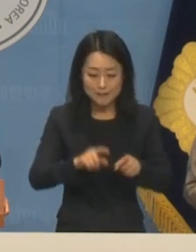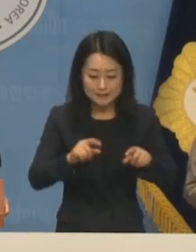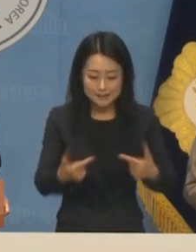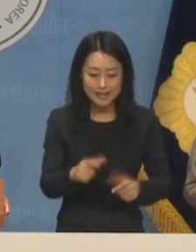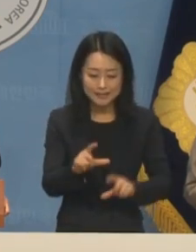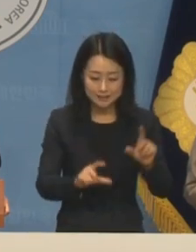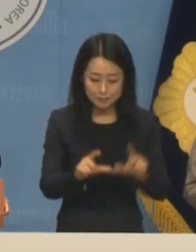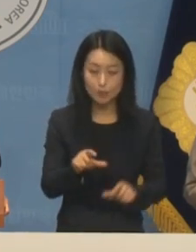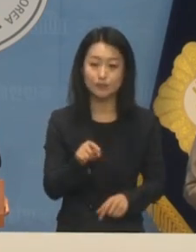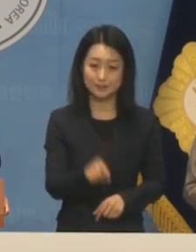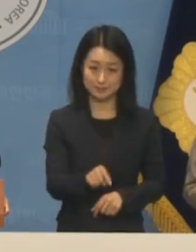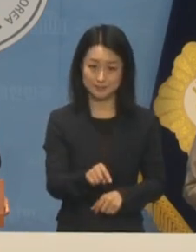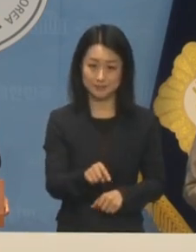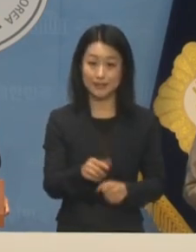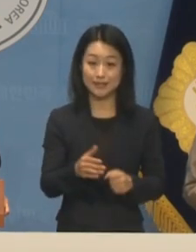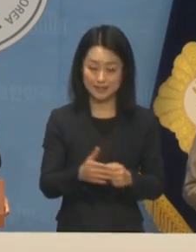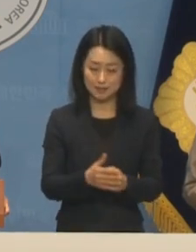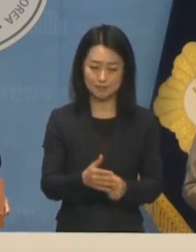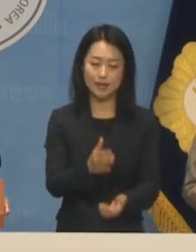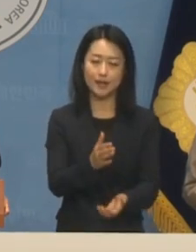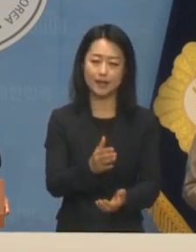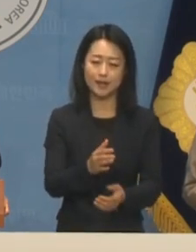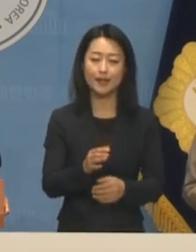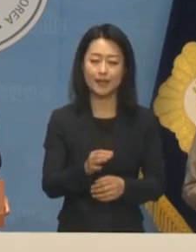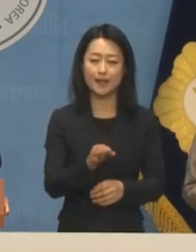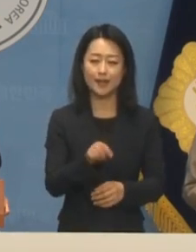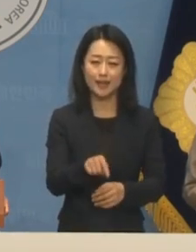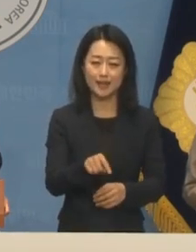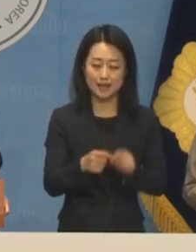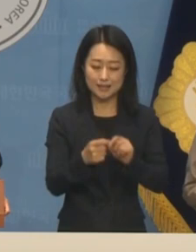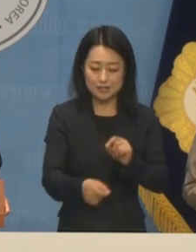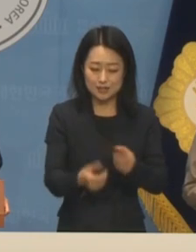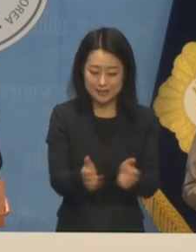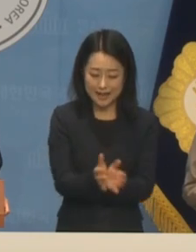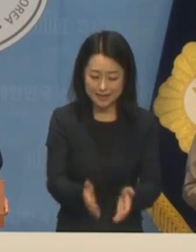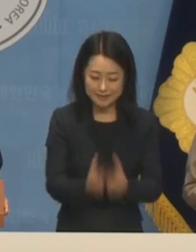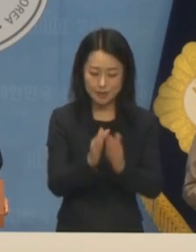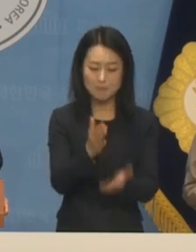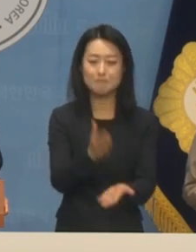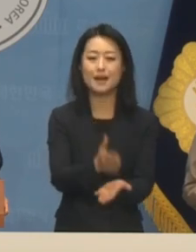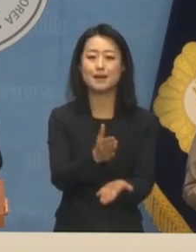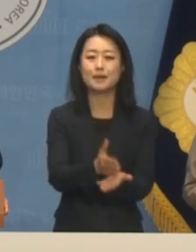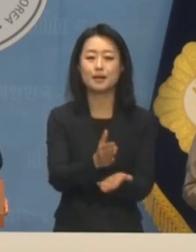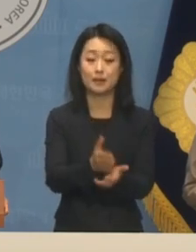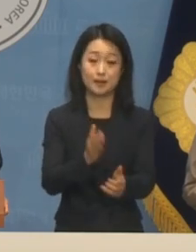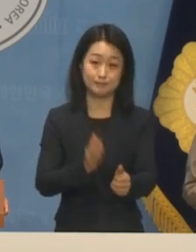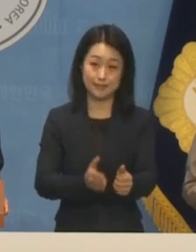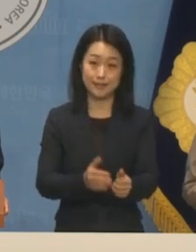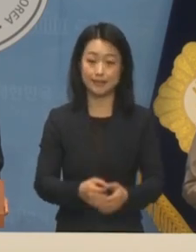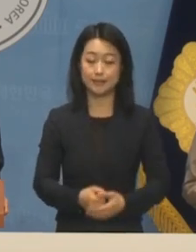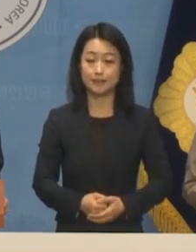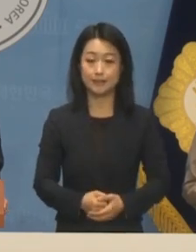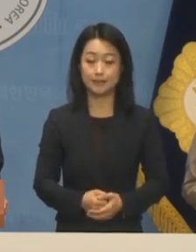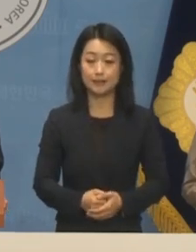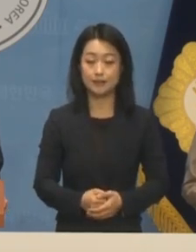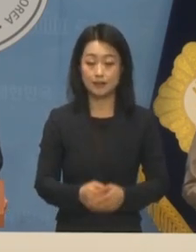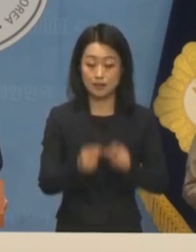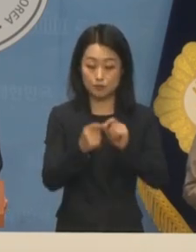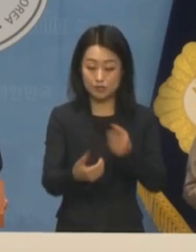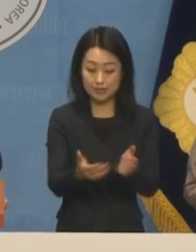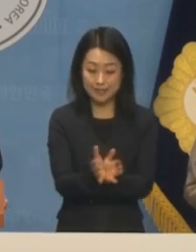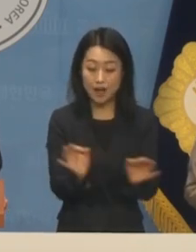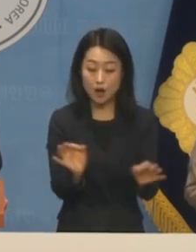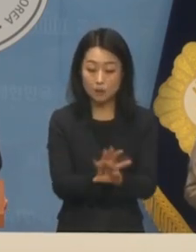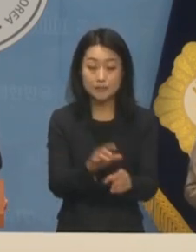행동이기 때문에 이것은 자제를 해야 된다, 없애야 된다라는 그런 주장을 저희 정치련에서 지금 펴고 있는 겁니다. 위성정당을 없애기